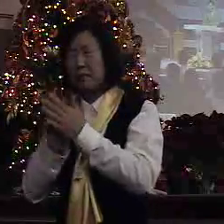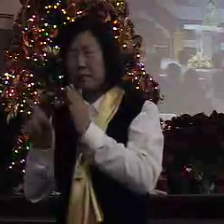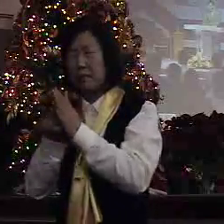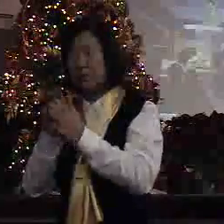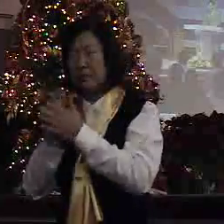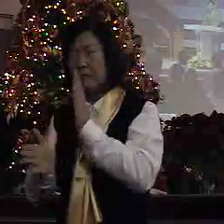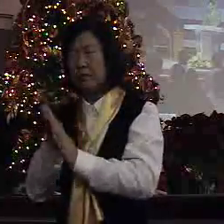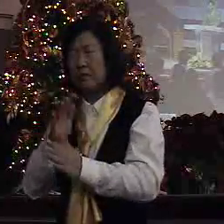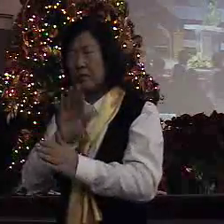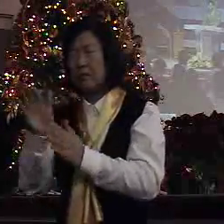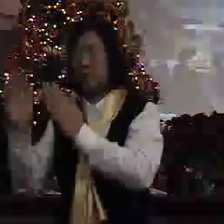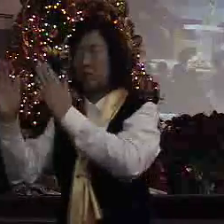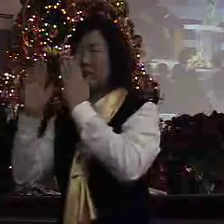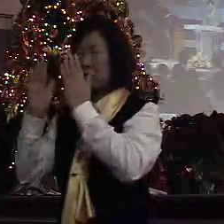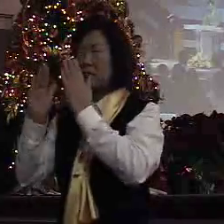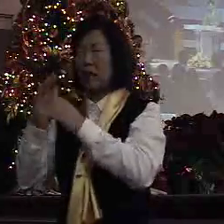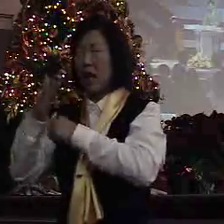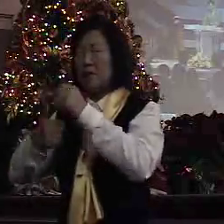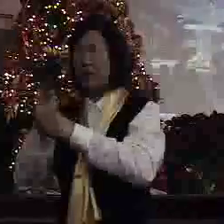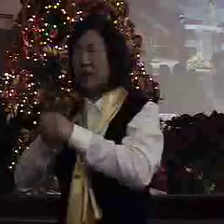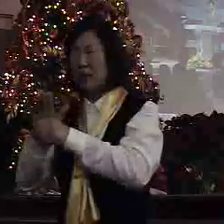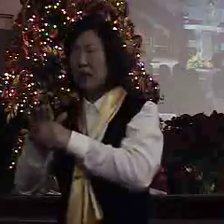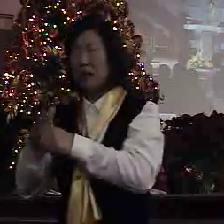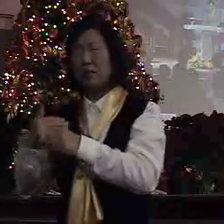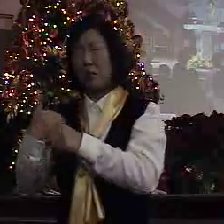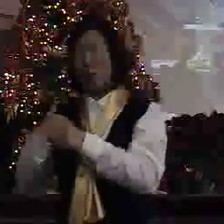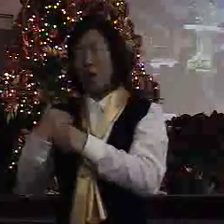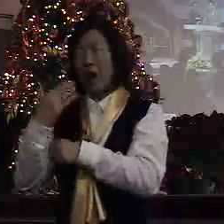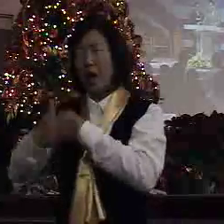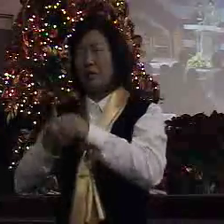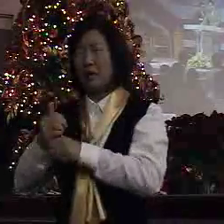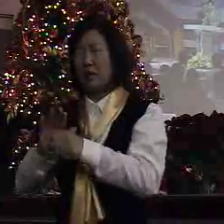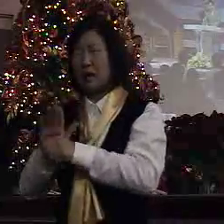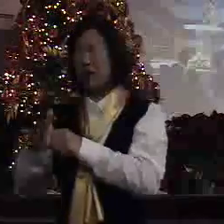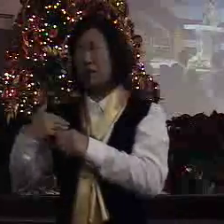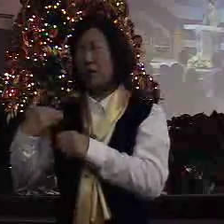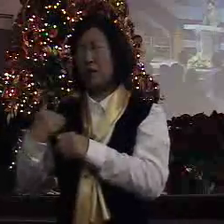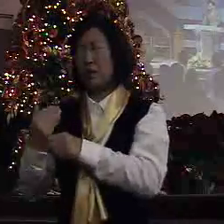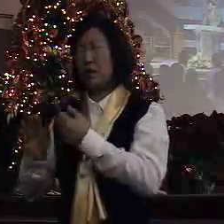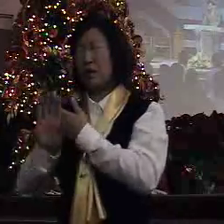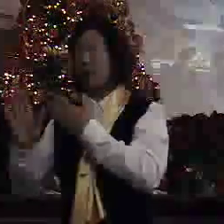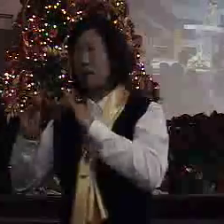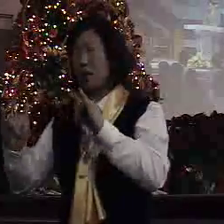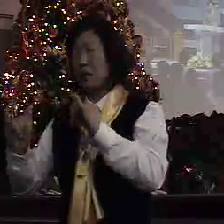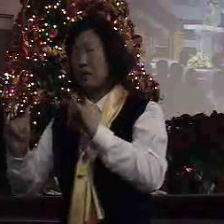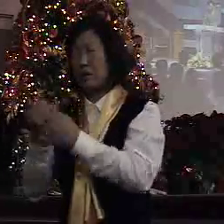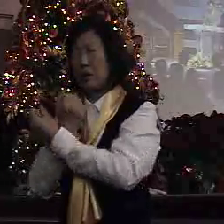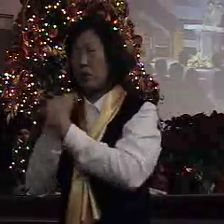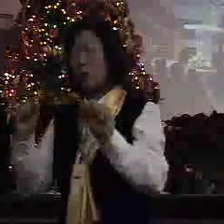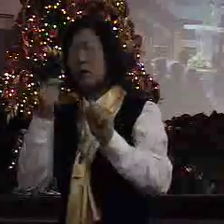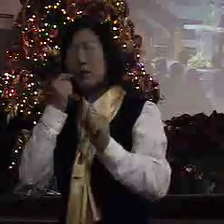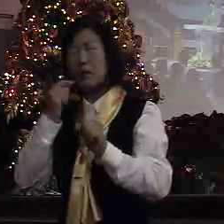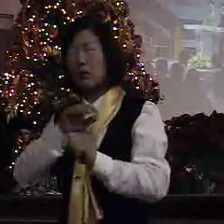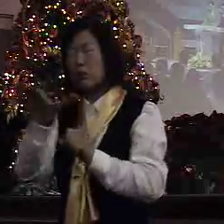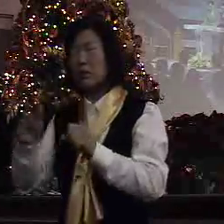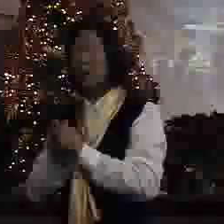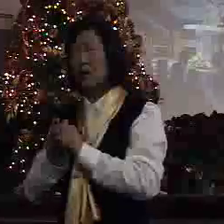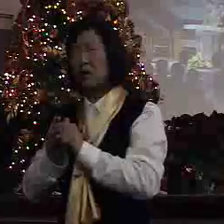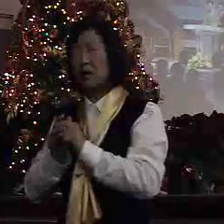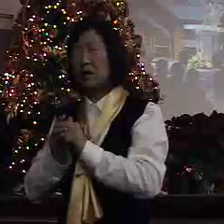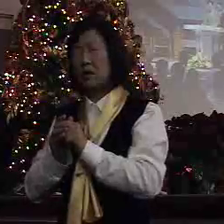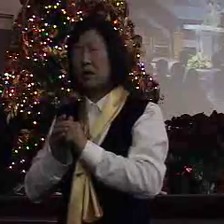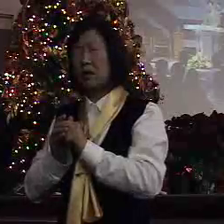우리를 향하신 하나님의 사랑을 모르며 하나님의 사랑을 모르기에 다른 사람을 용서하지 못하는 우리의 모습,